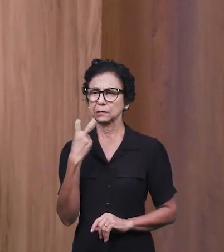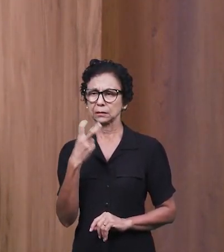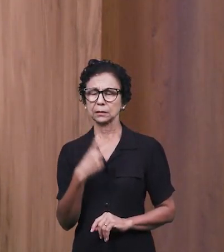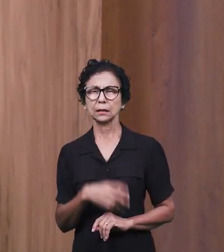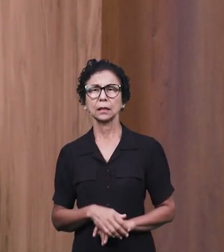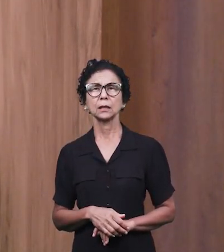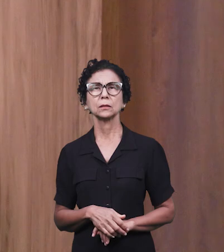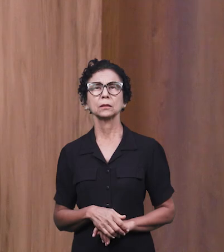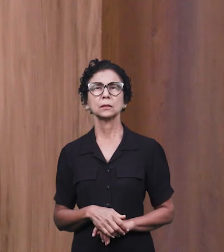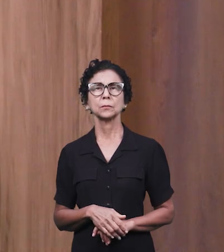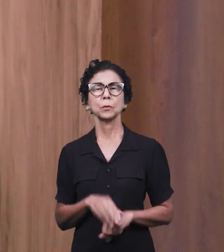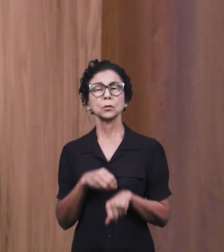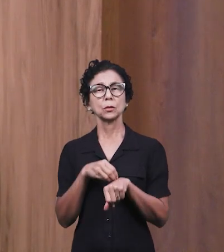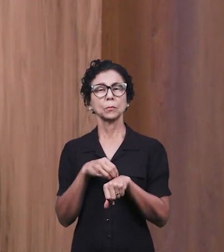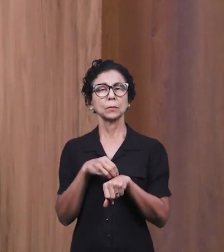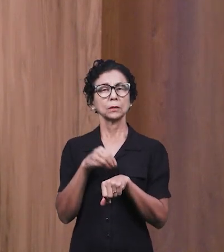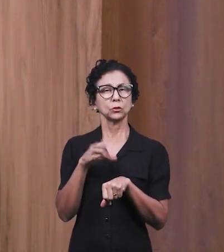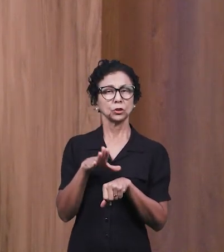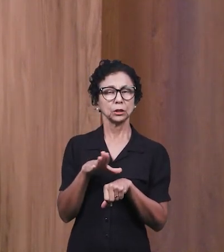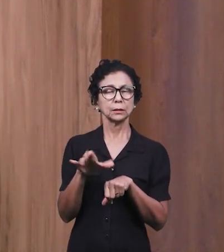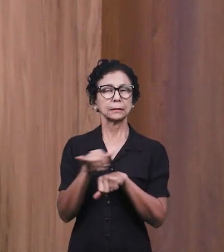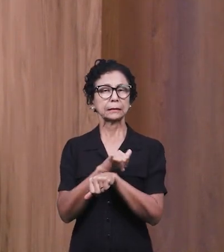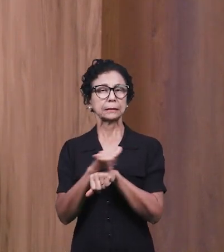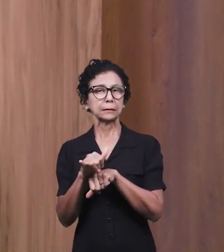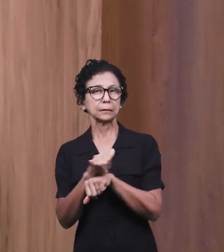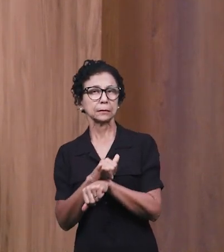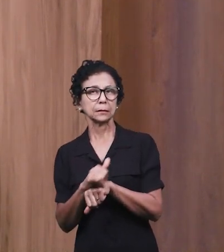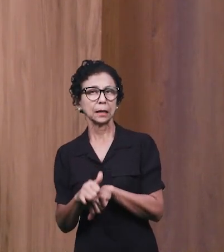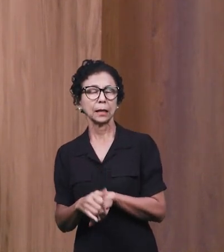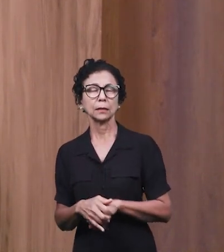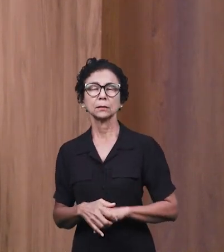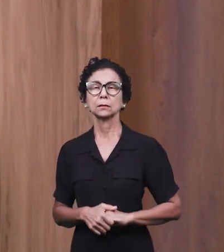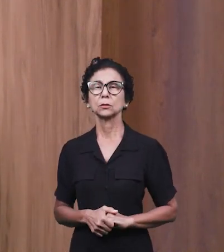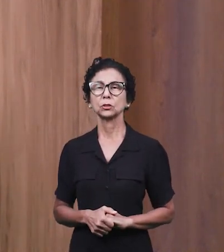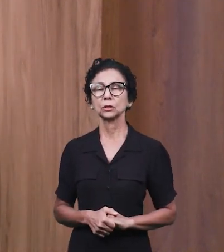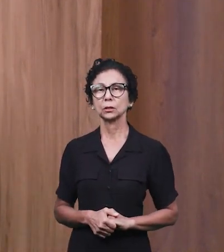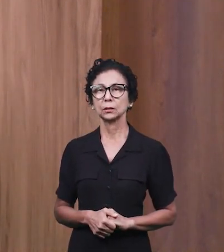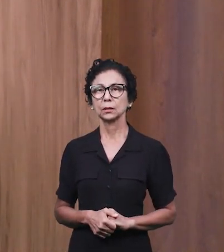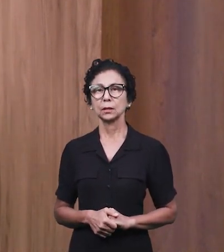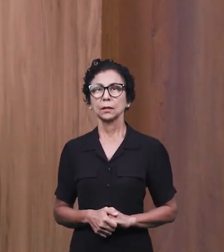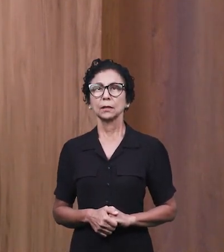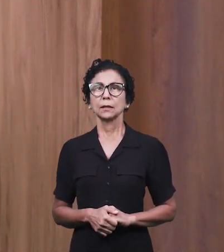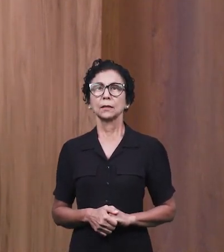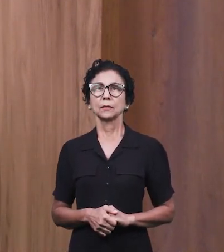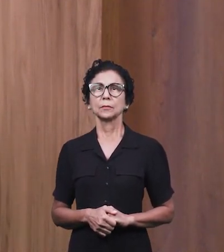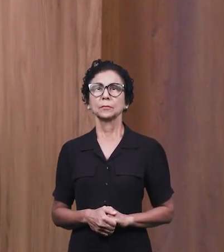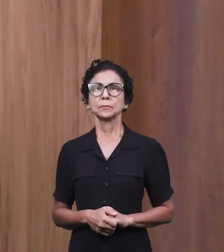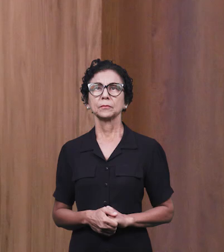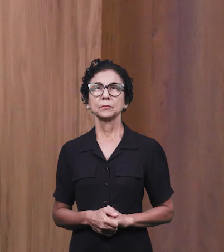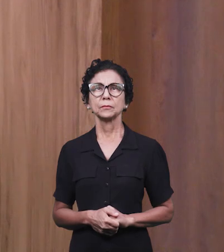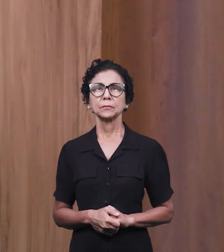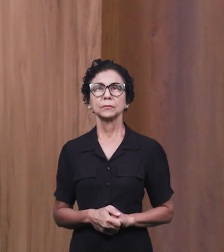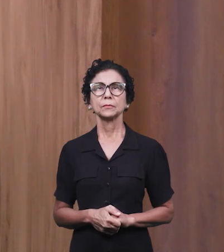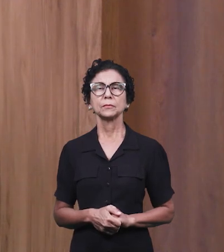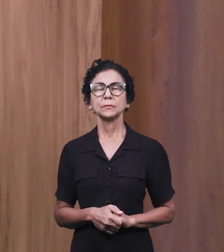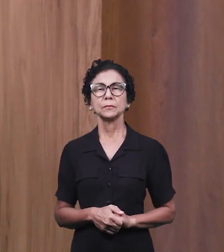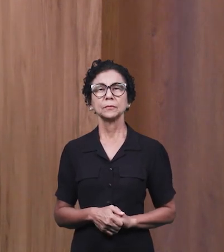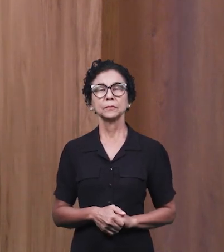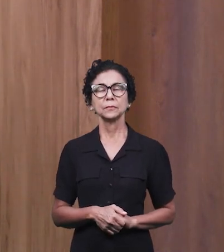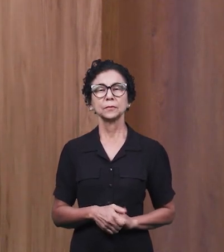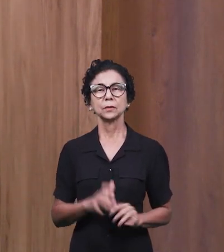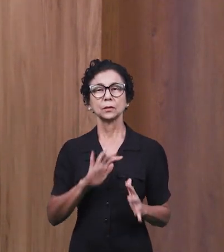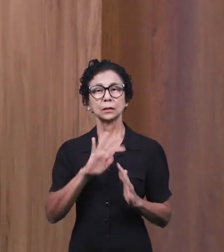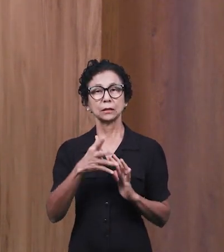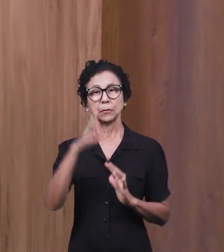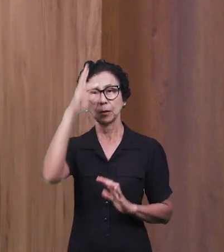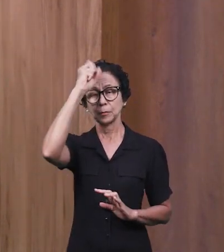você pode usar essa dica, né, essa tática de sentar próximo, já que nós estamos aprendendo